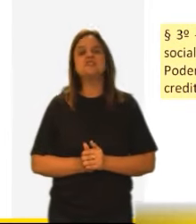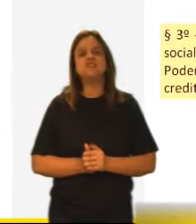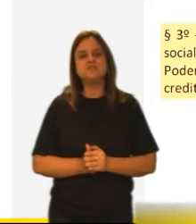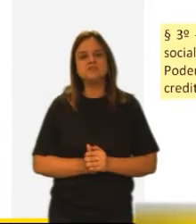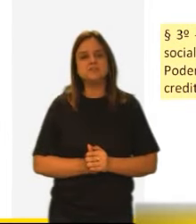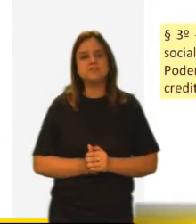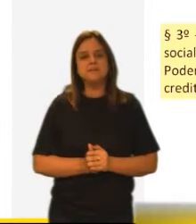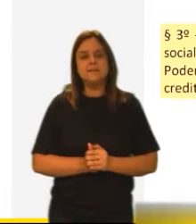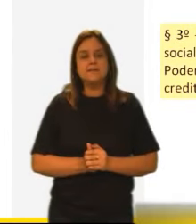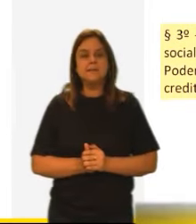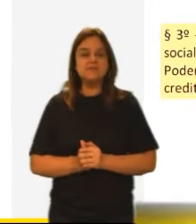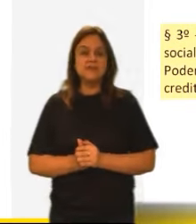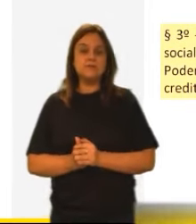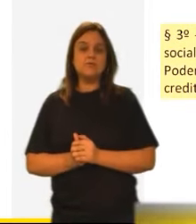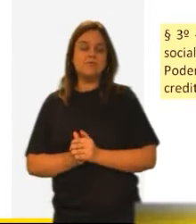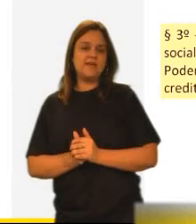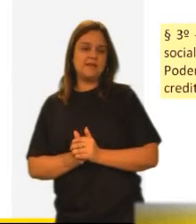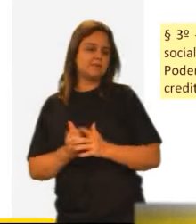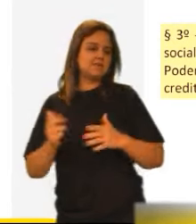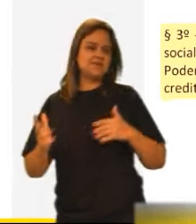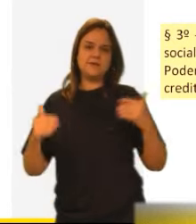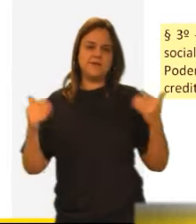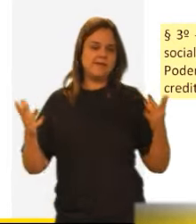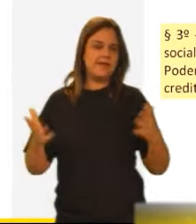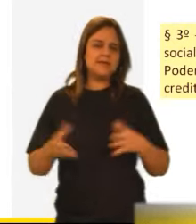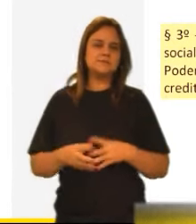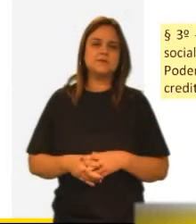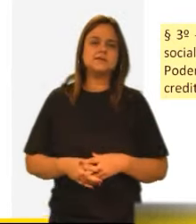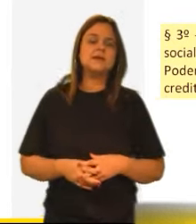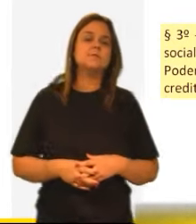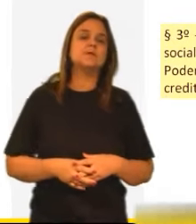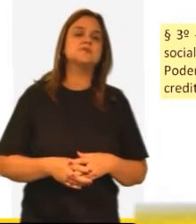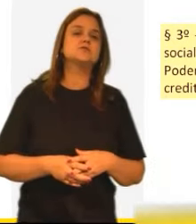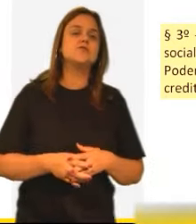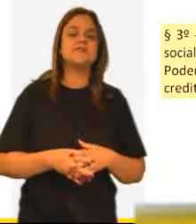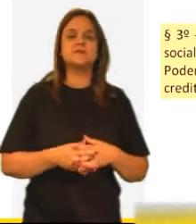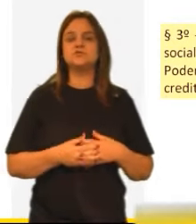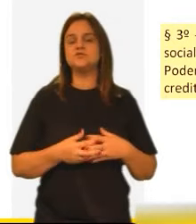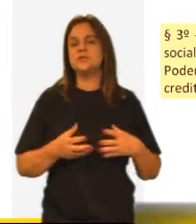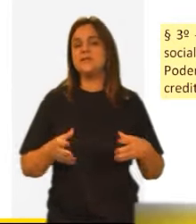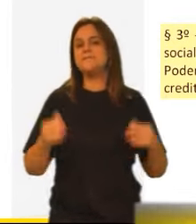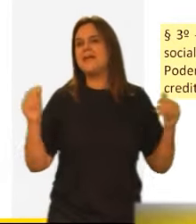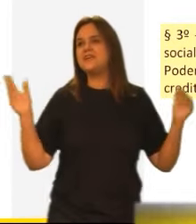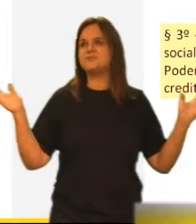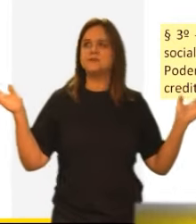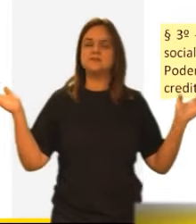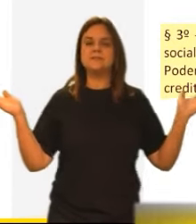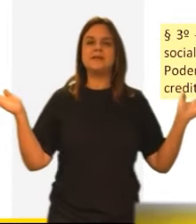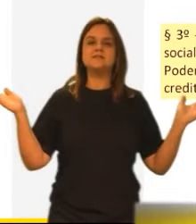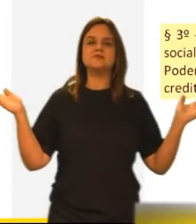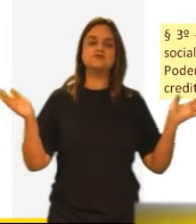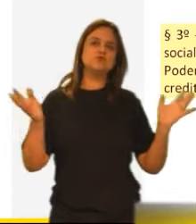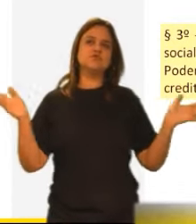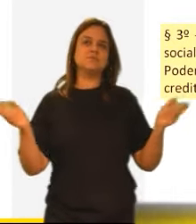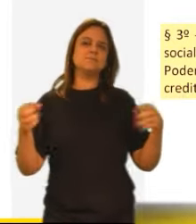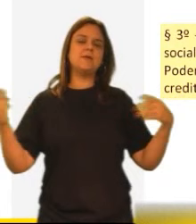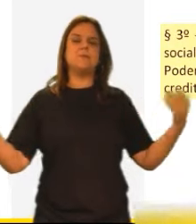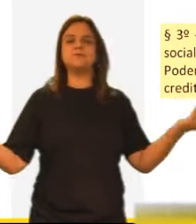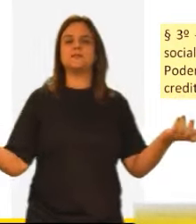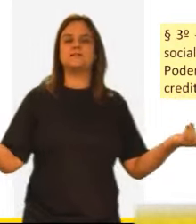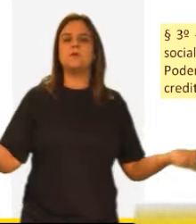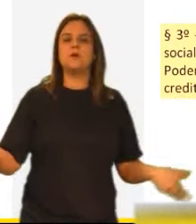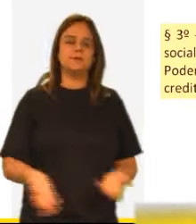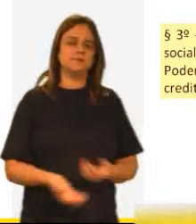nem creditício. Imagine que o governo, através do BNDES, por exemplo, resolva conceder empréstimo para as empresas com juros